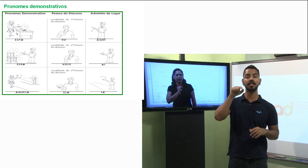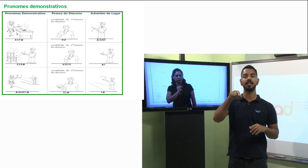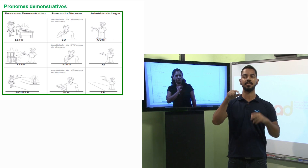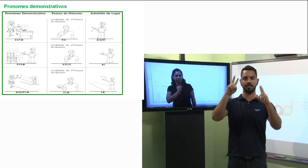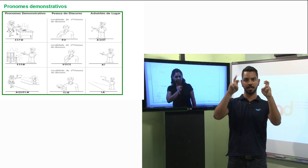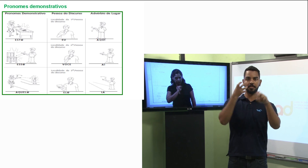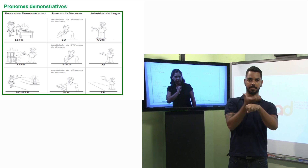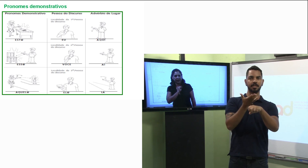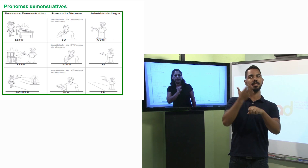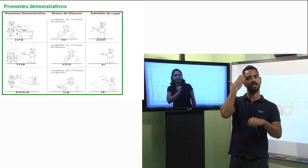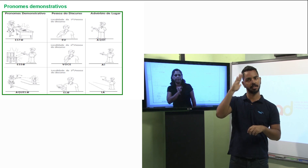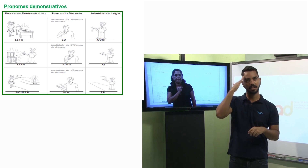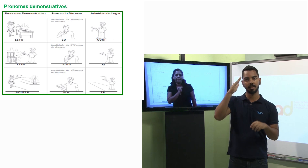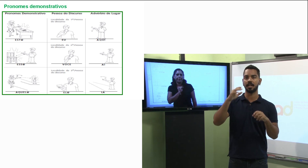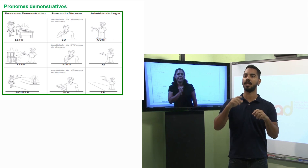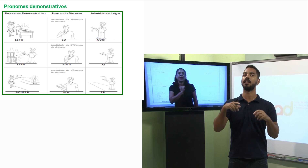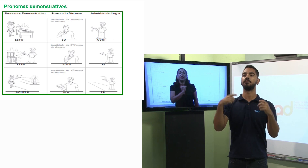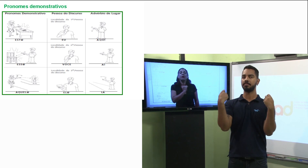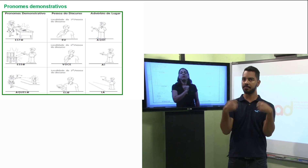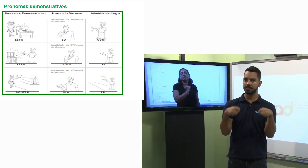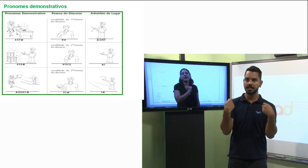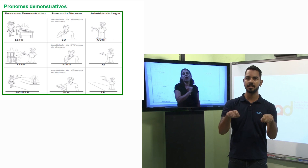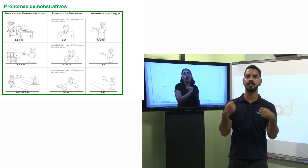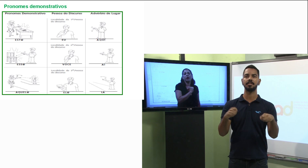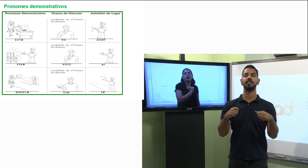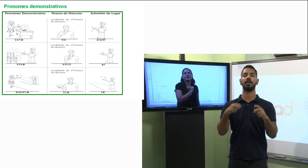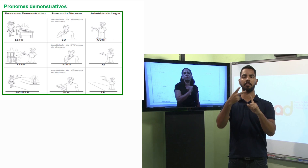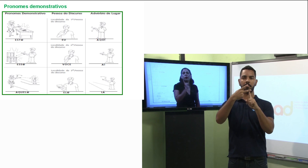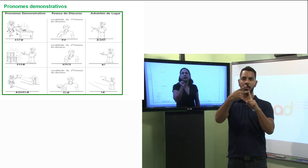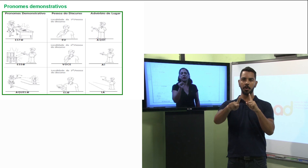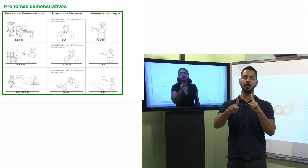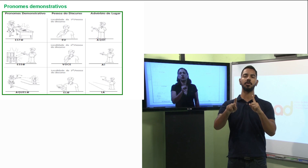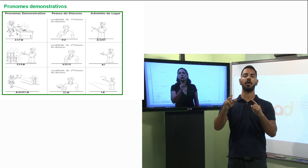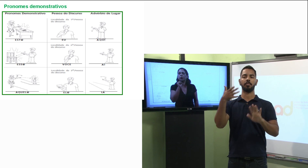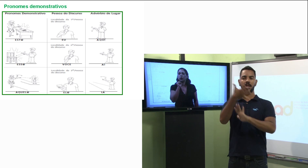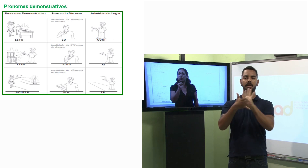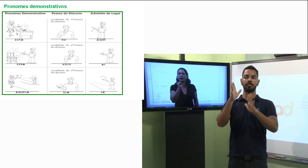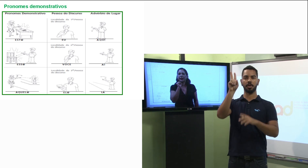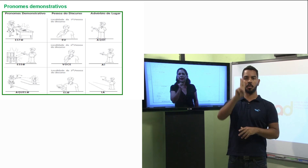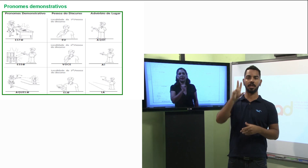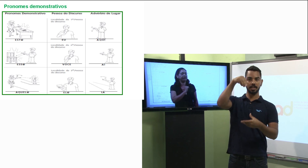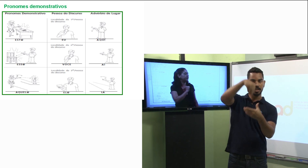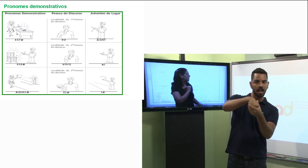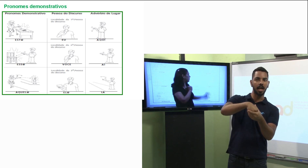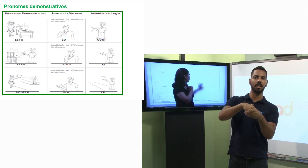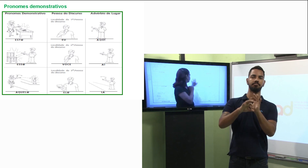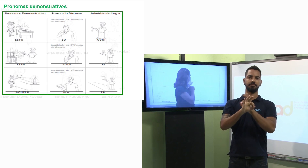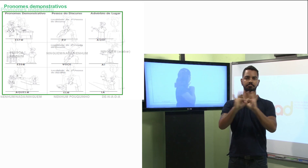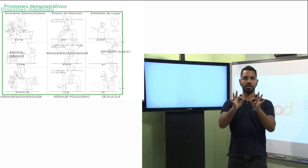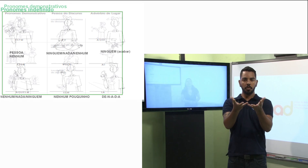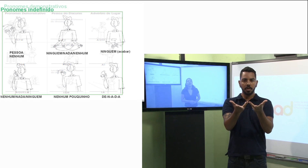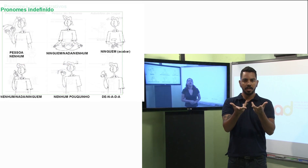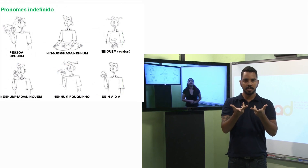sistema pronominal, ok? Vamos agora conhecer um pouquinho sobre o pronome